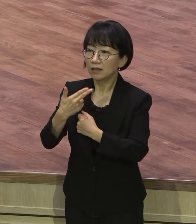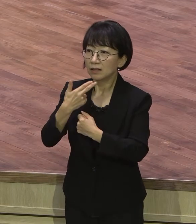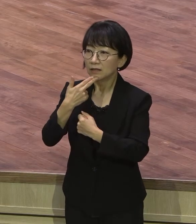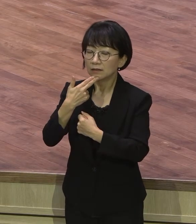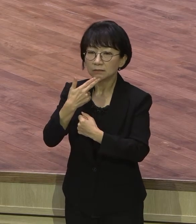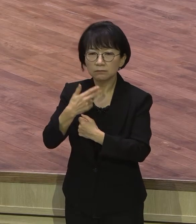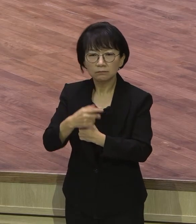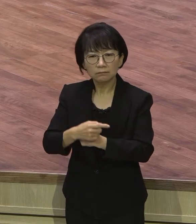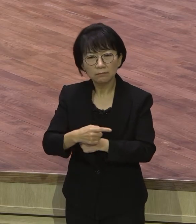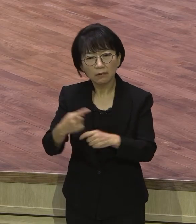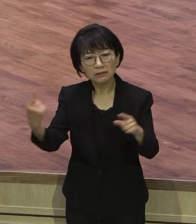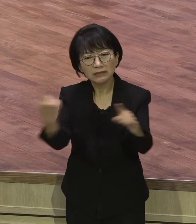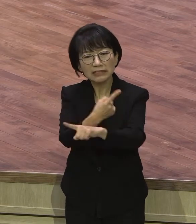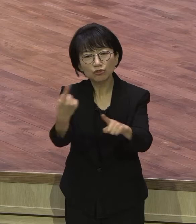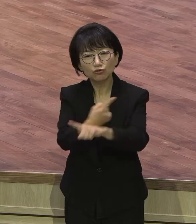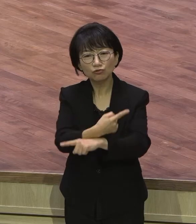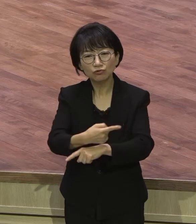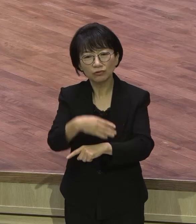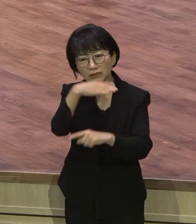사람은 치유받아야 될 사람이에요.